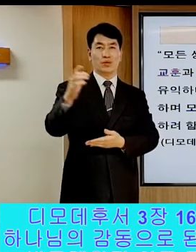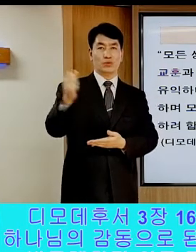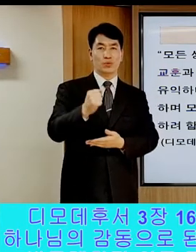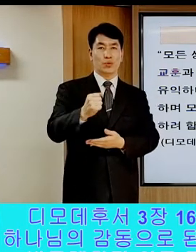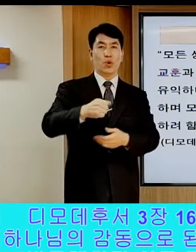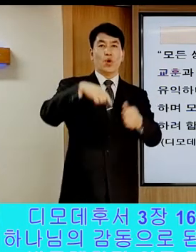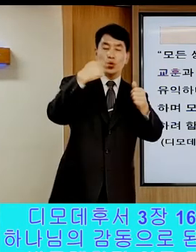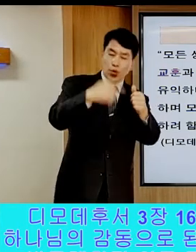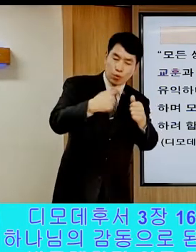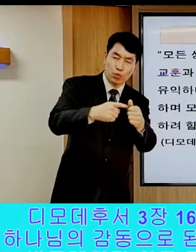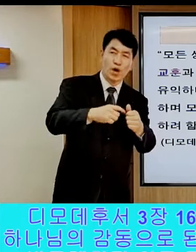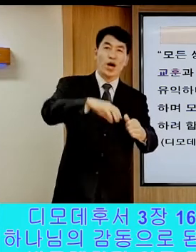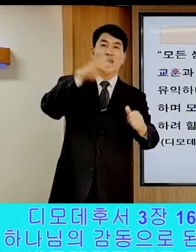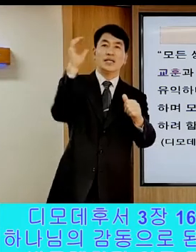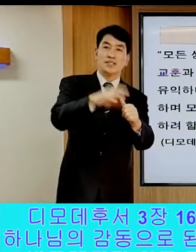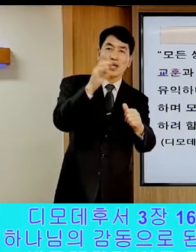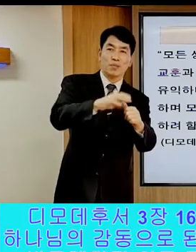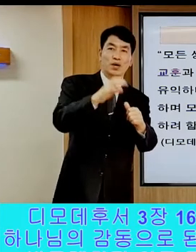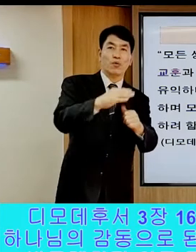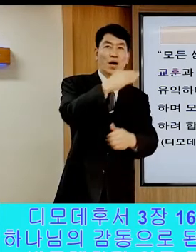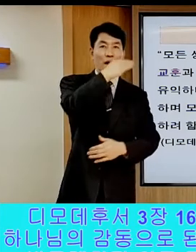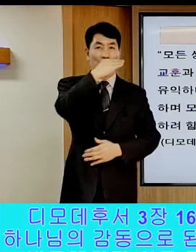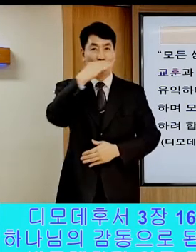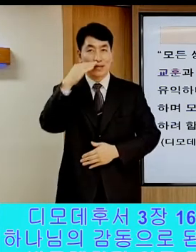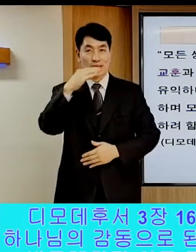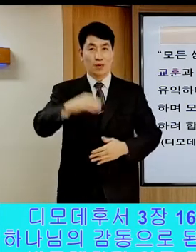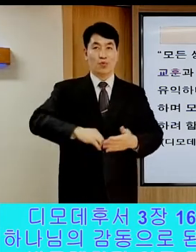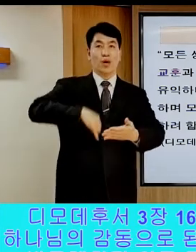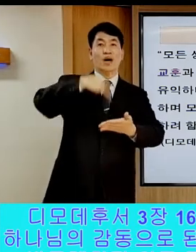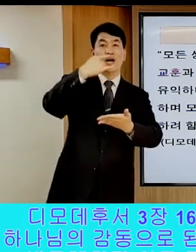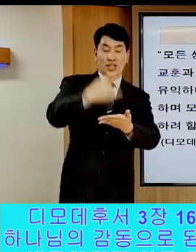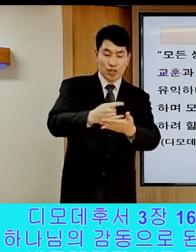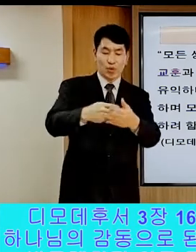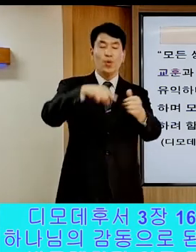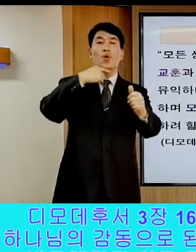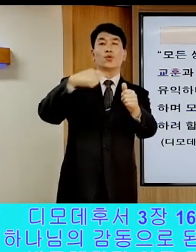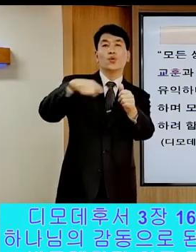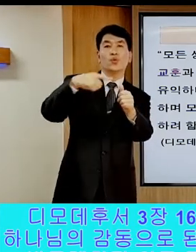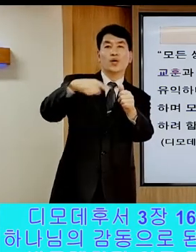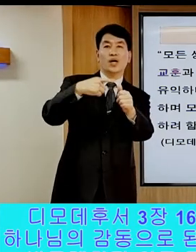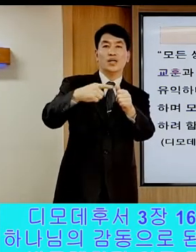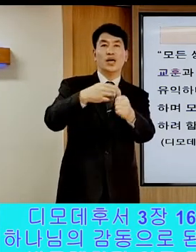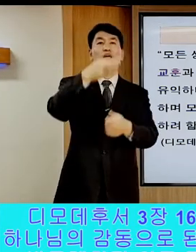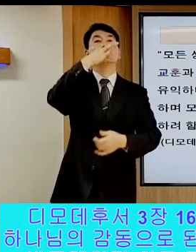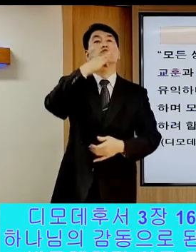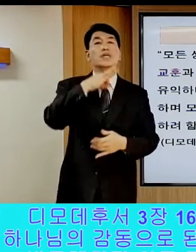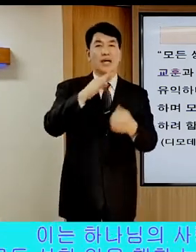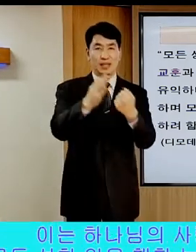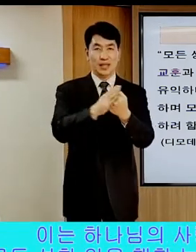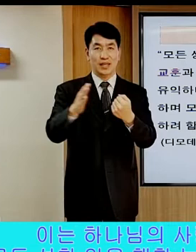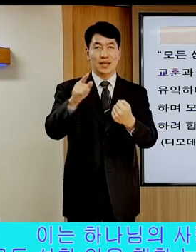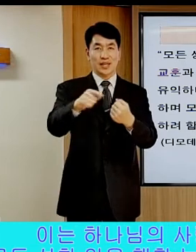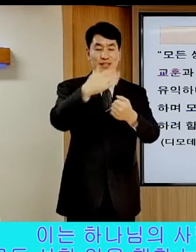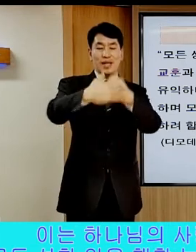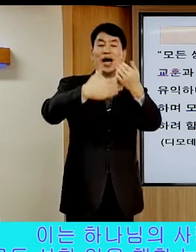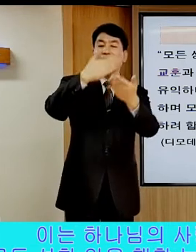것으로 교훈과 책망과 바르게 함과 의로 교육하기에 유익하니 이는